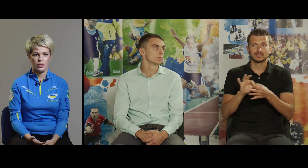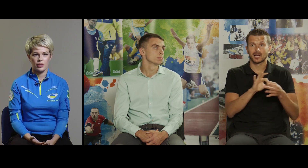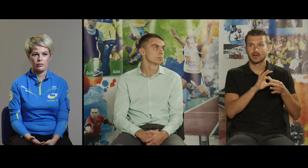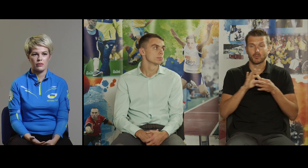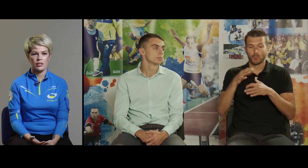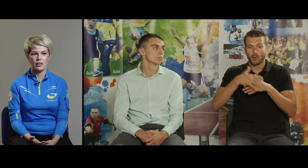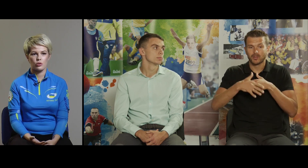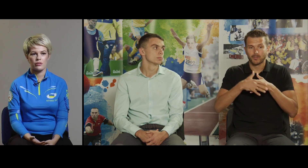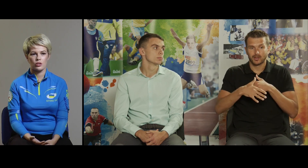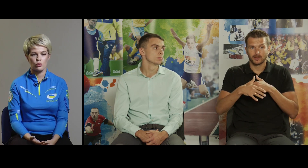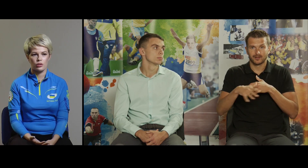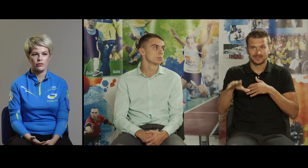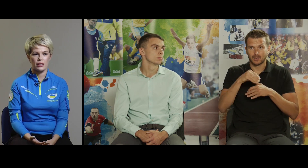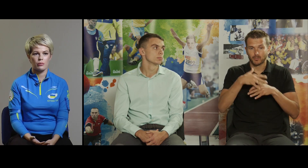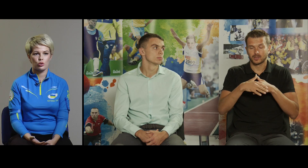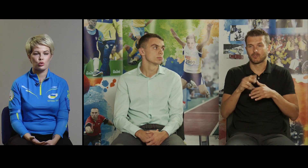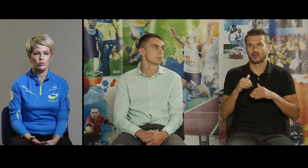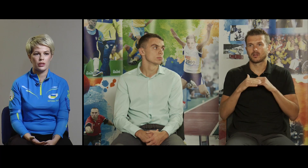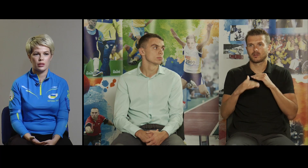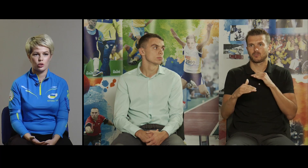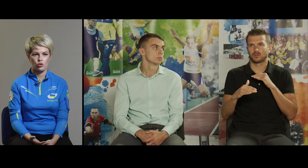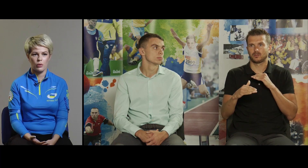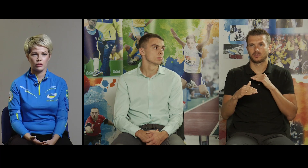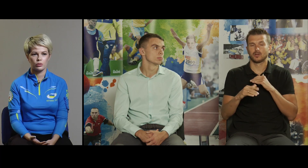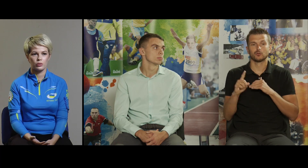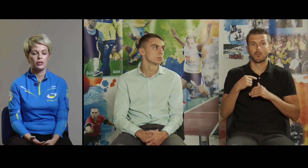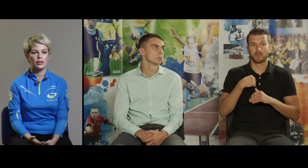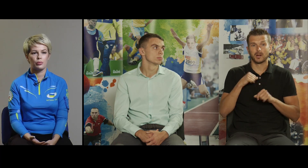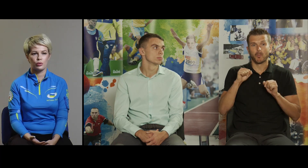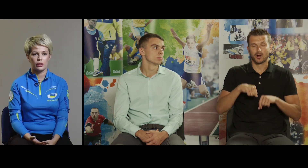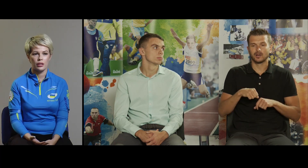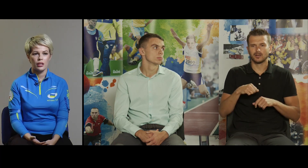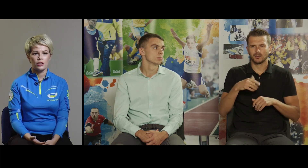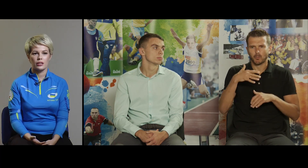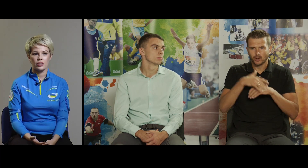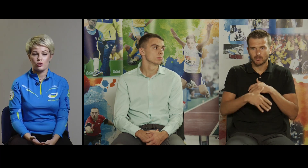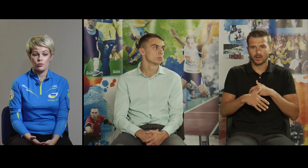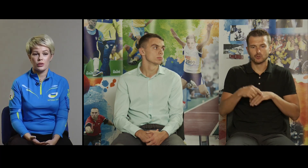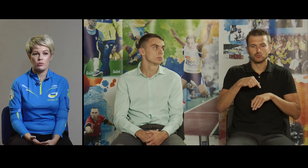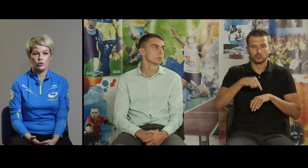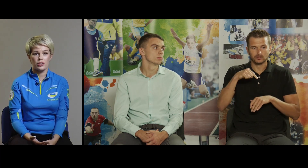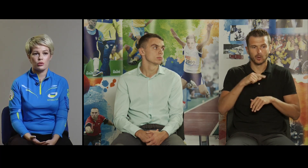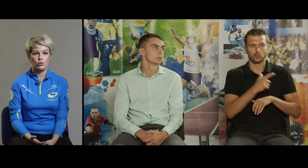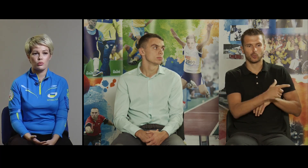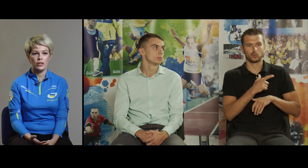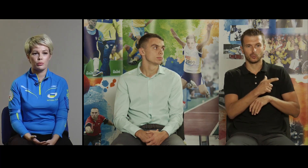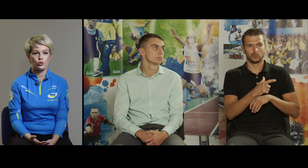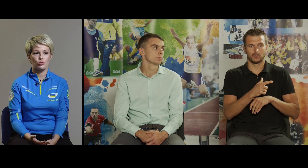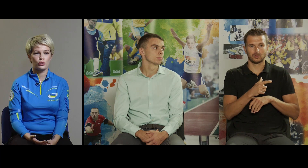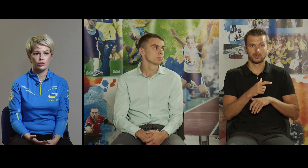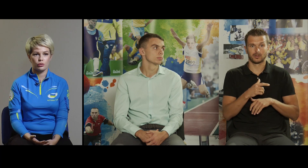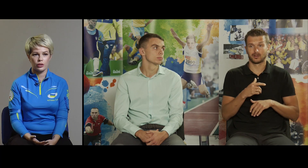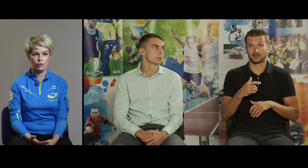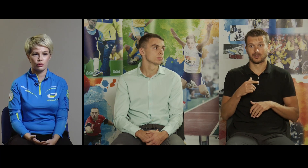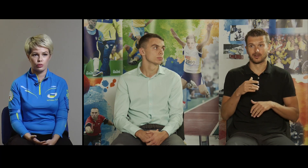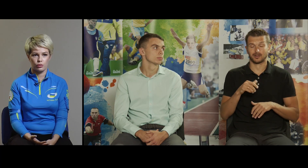– це взаємозв'язок, взаєморозуміння між командою на полі. Те, щоб ми змогли зрозуміти,